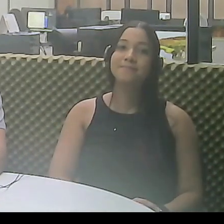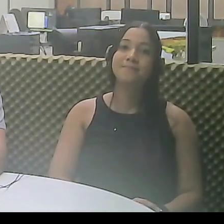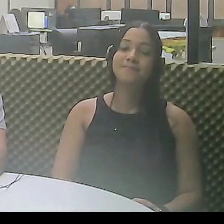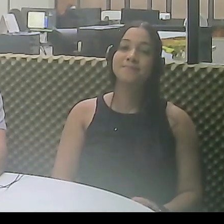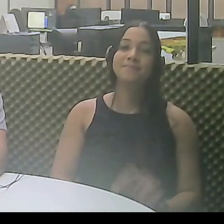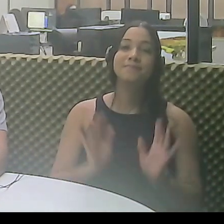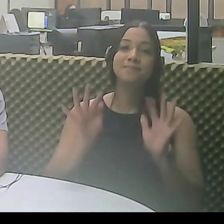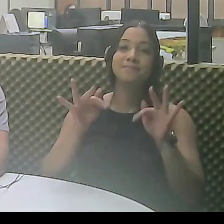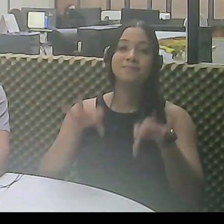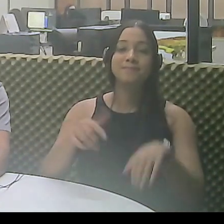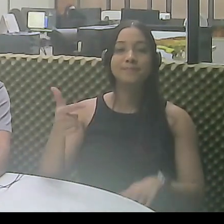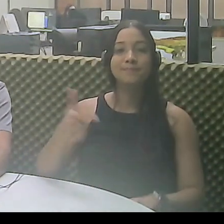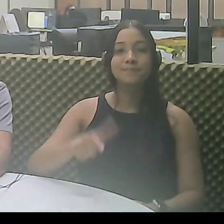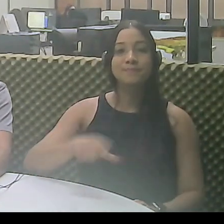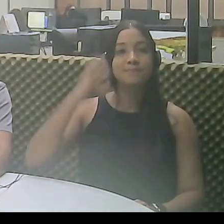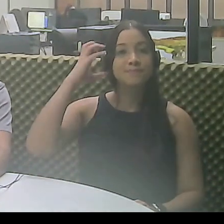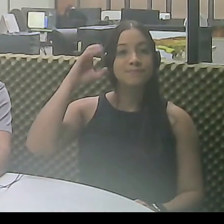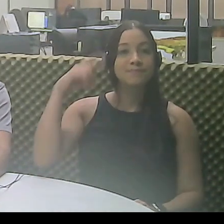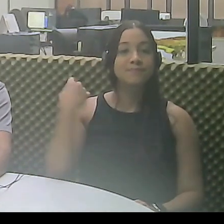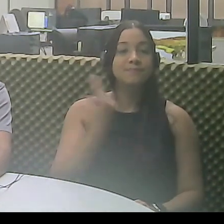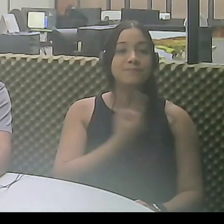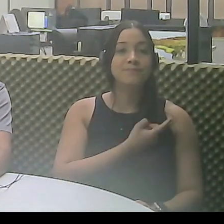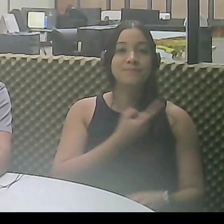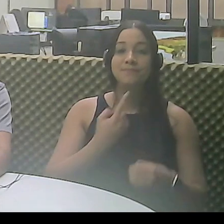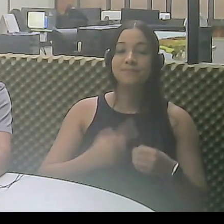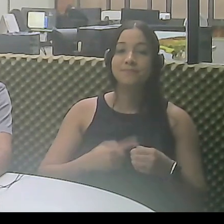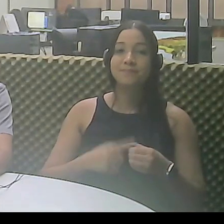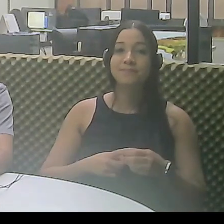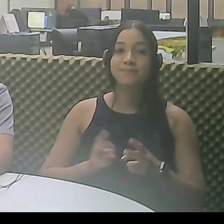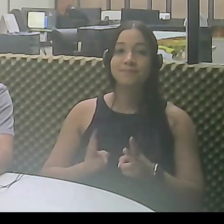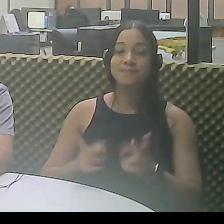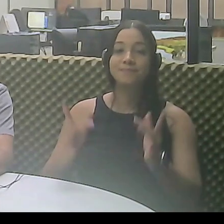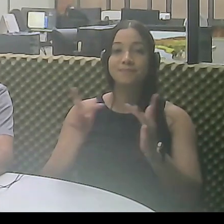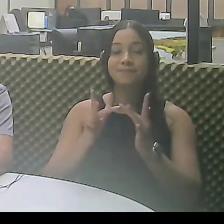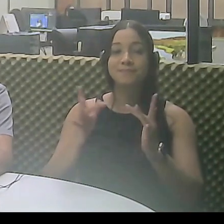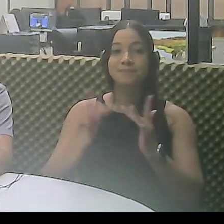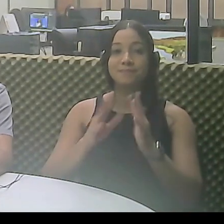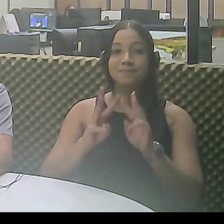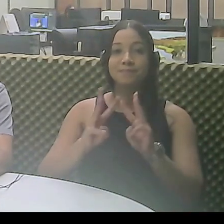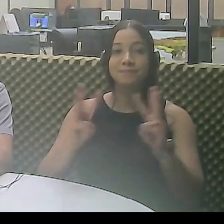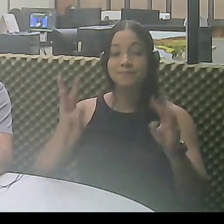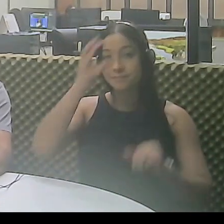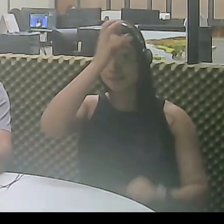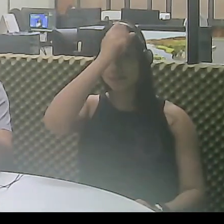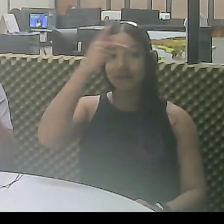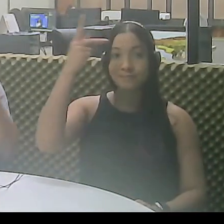próxima. Fica por aqui mais uma edição do programa da Rádio Nossa Cidade.